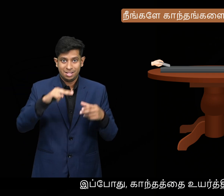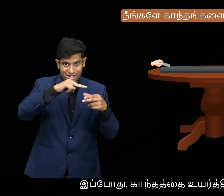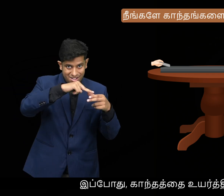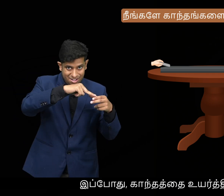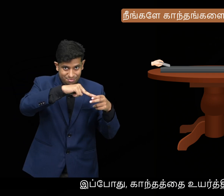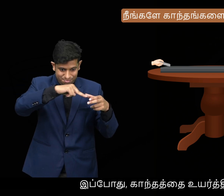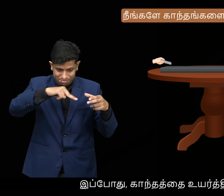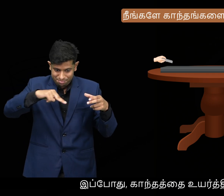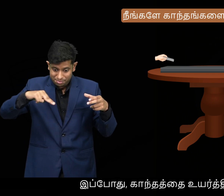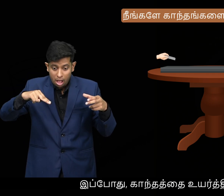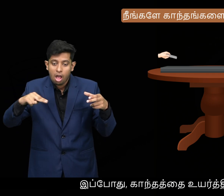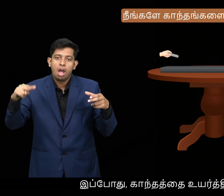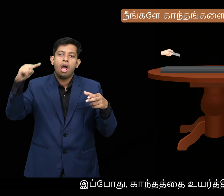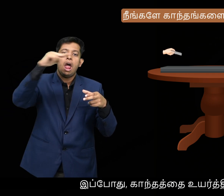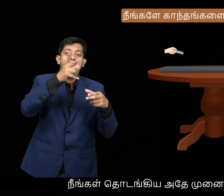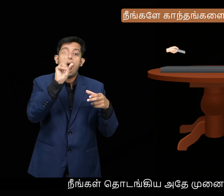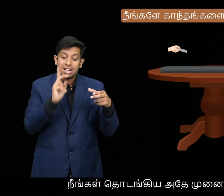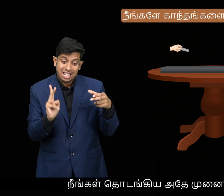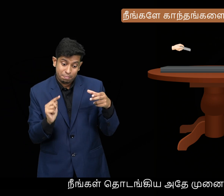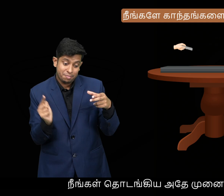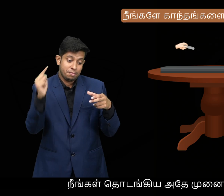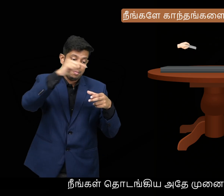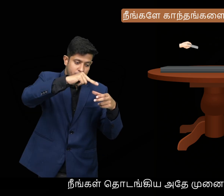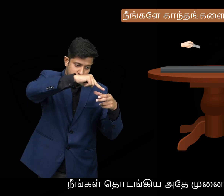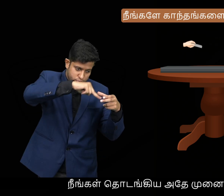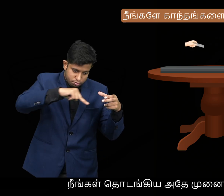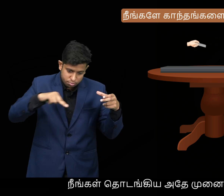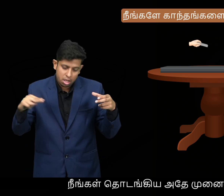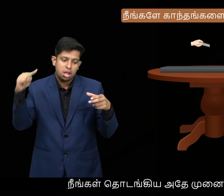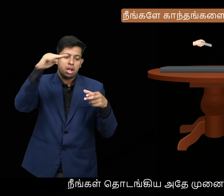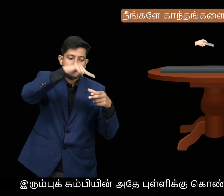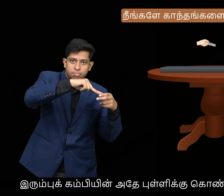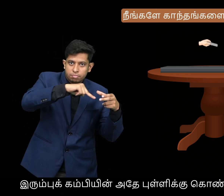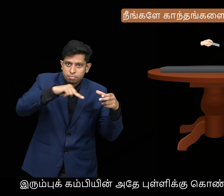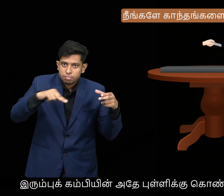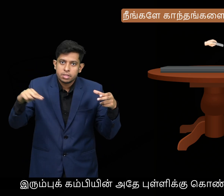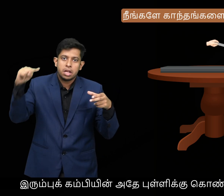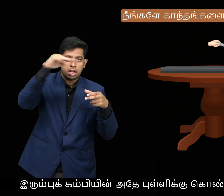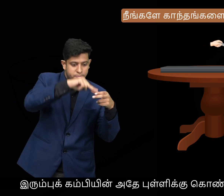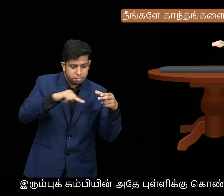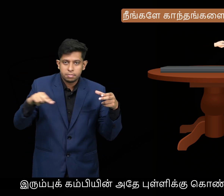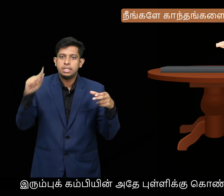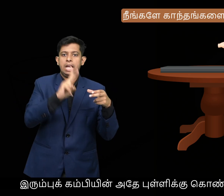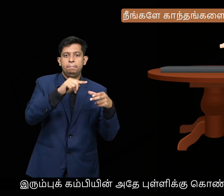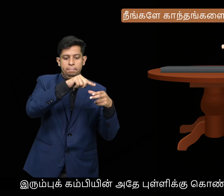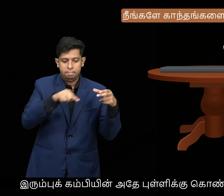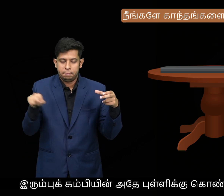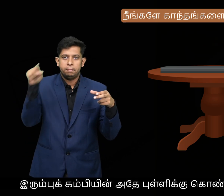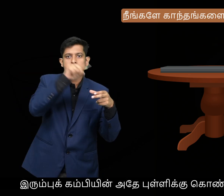இப்போது காந்தத்தை உயர்த்தி நீங்கள் தொடங்கிய அதே முனையை இரும்பு கம்பியின் அதே புள்ளிக்கு கொண்டு